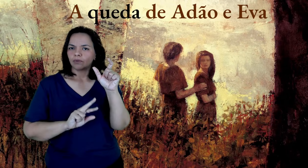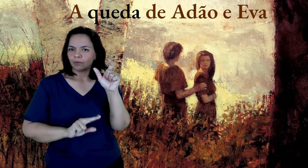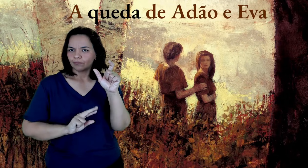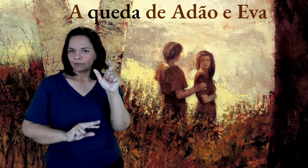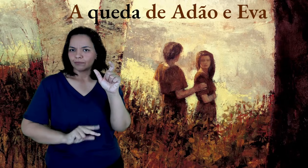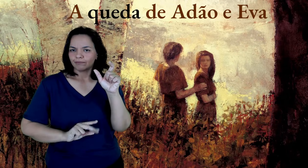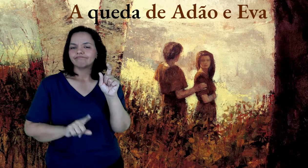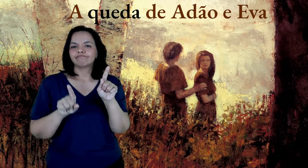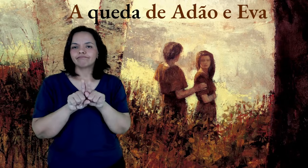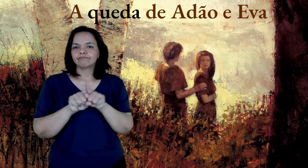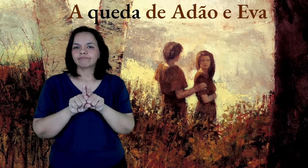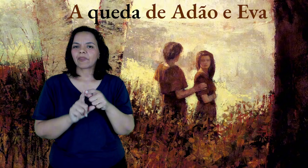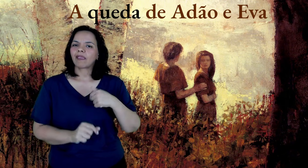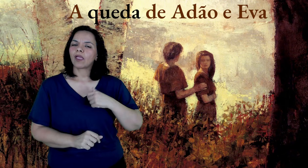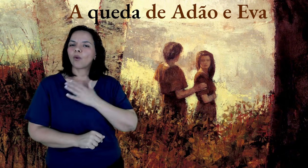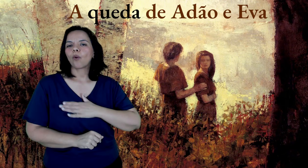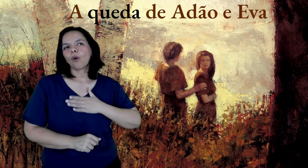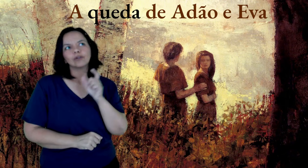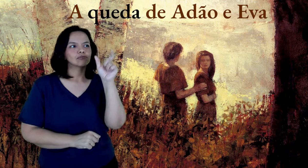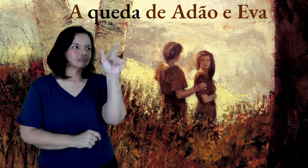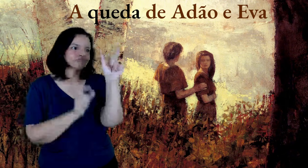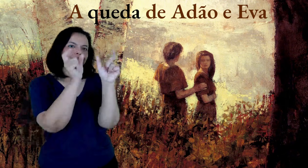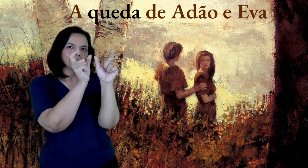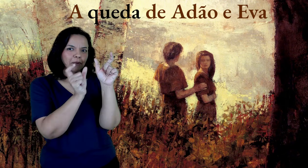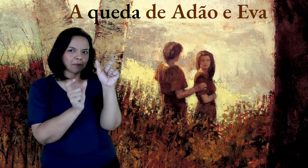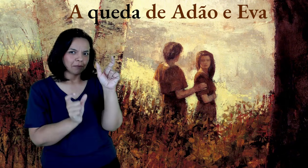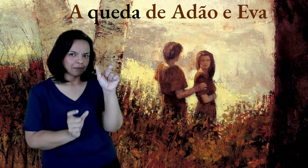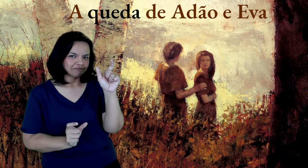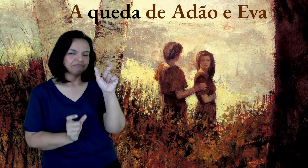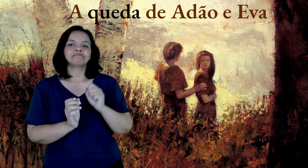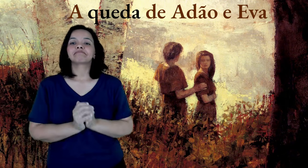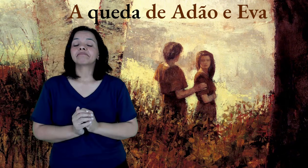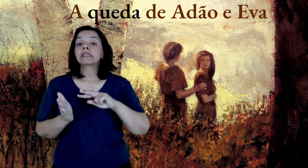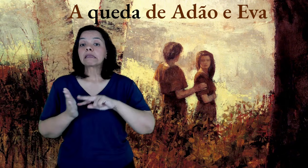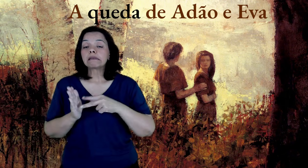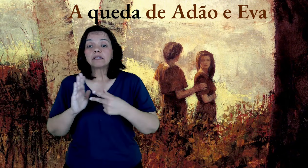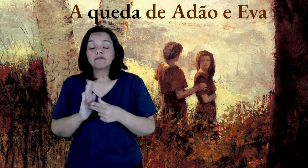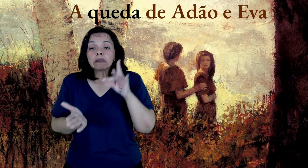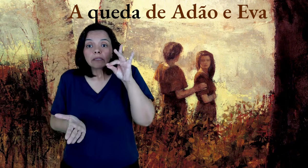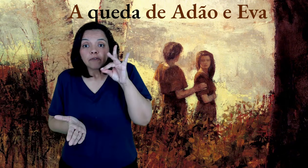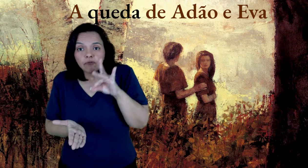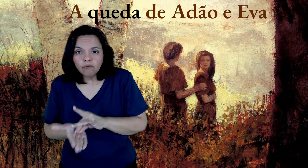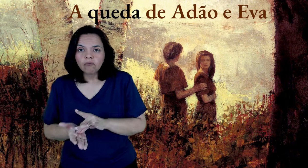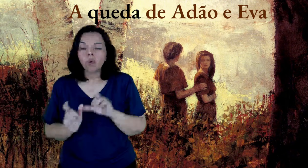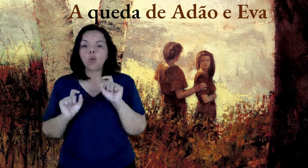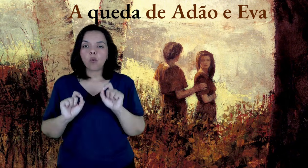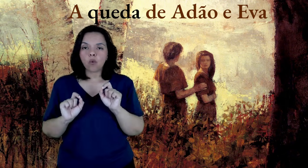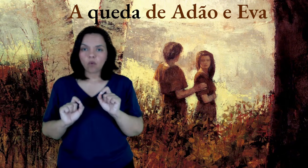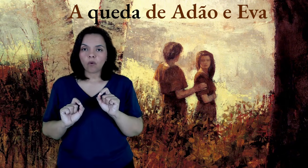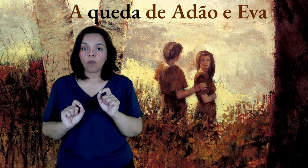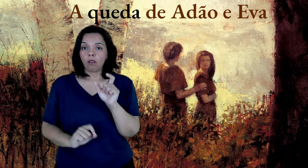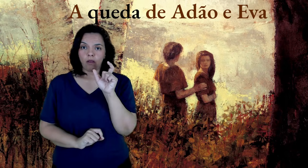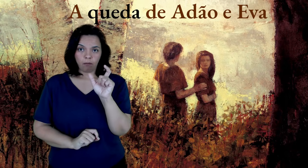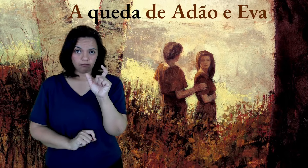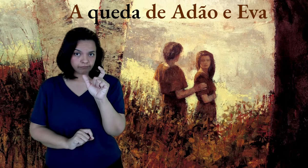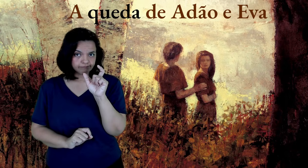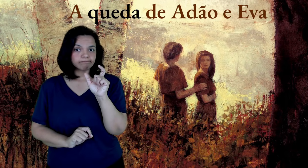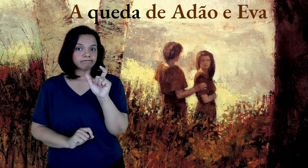ser feita assim. Eu gosto desse aqui. O significado de queda aqui